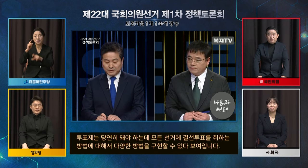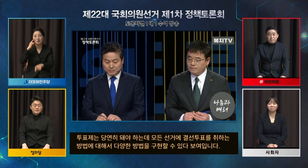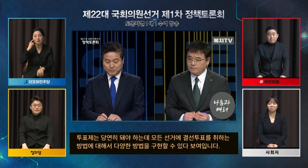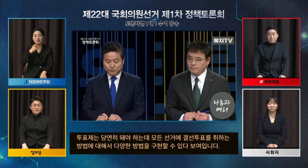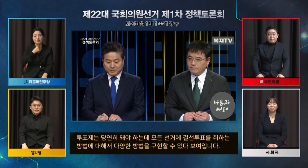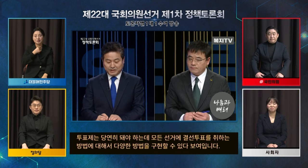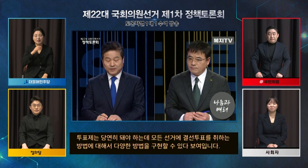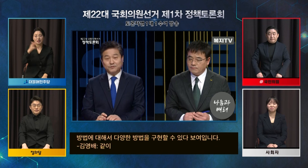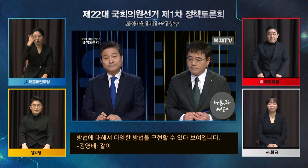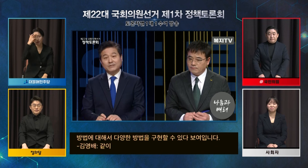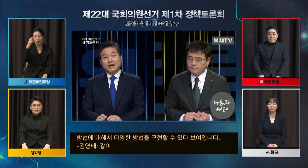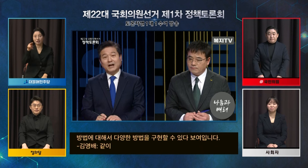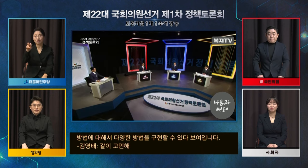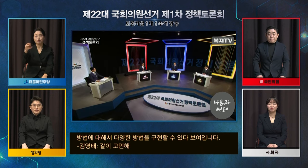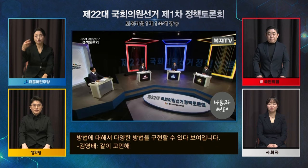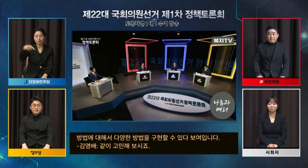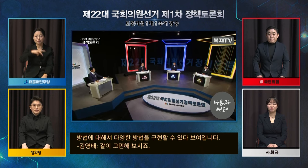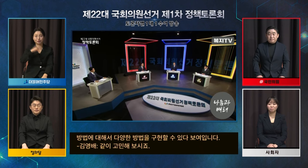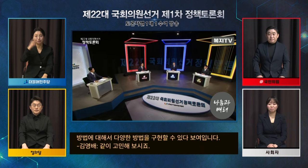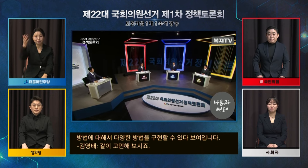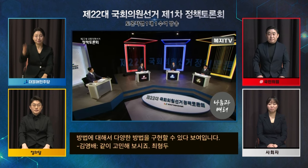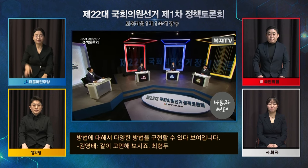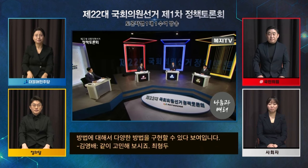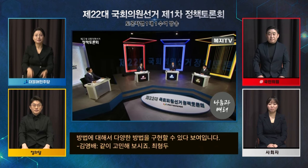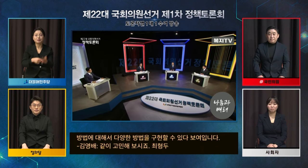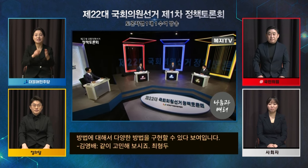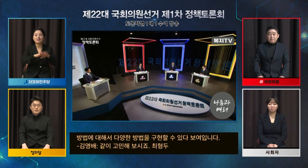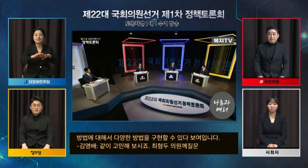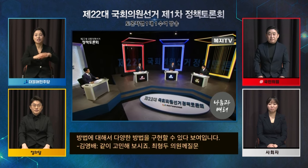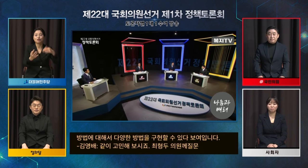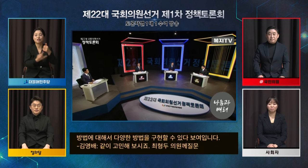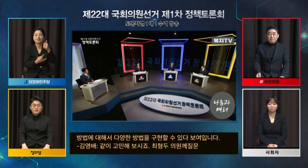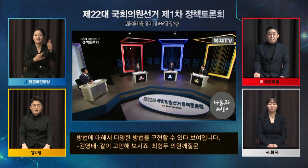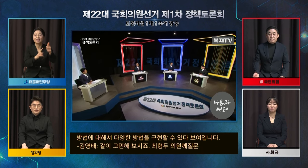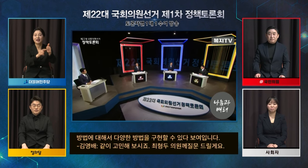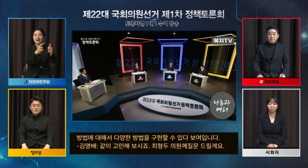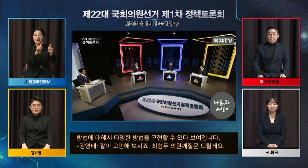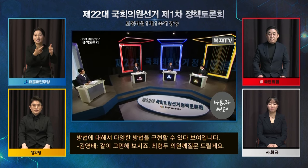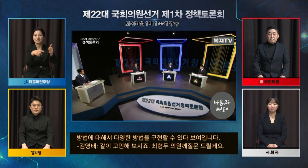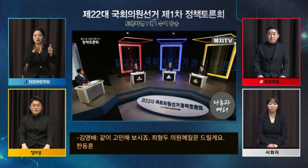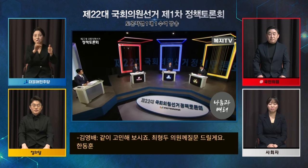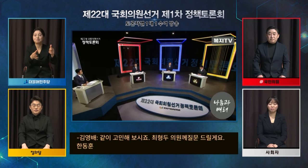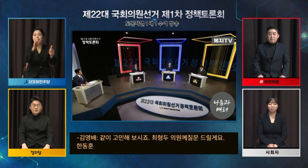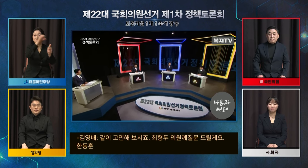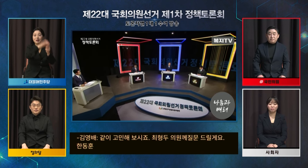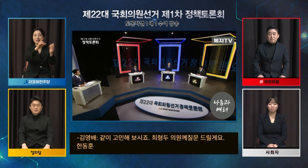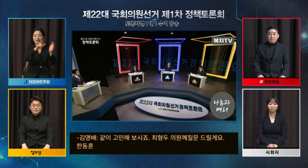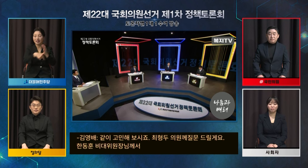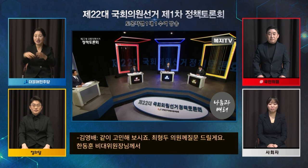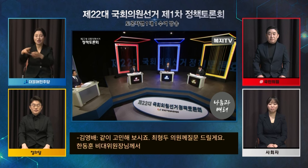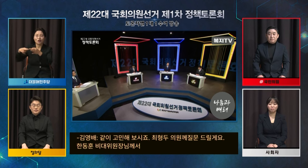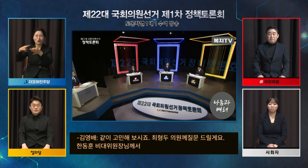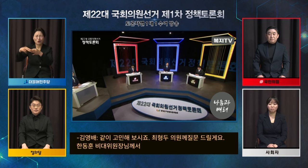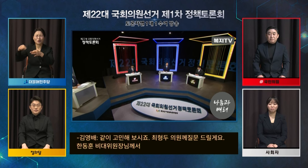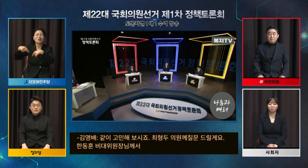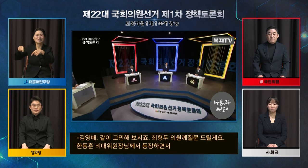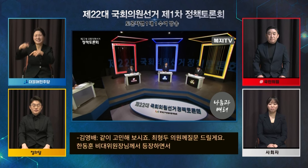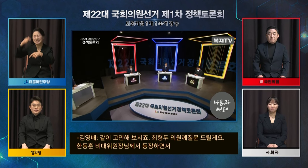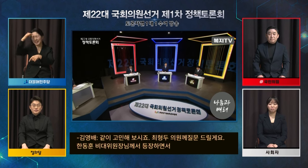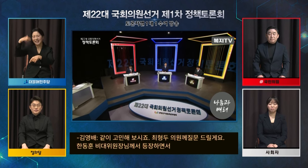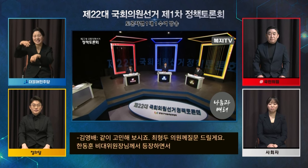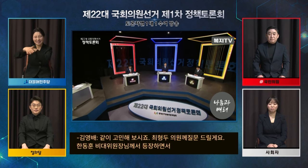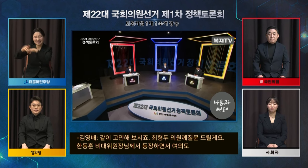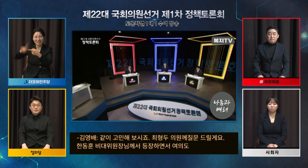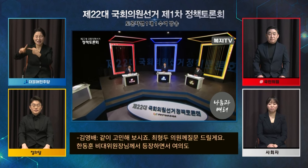질문을 드릴게요. 한동훈 비대위원장께서 아까 제가 말씀드렸던 대로 등장하면서 여의도 정치권에 대한 많은 비판을